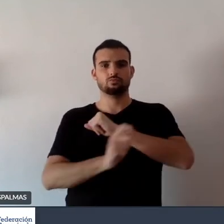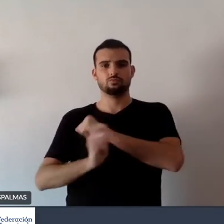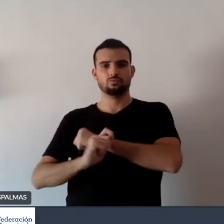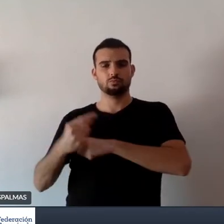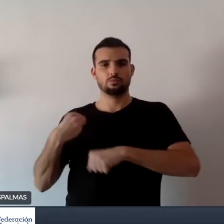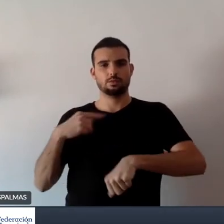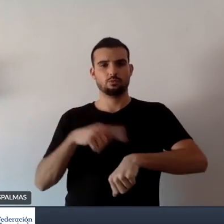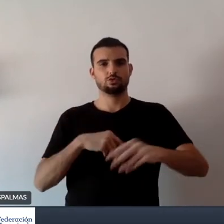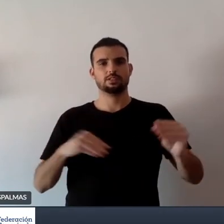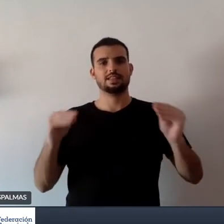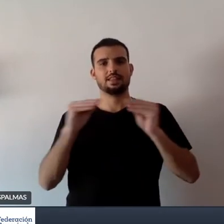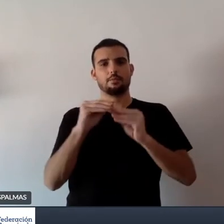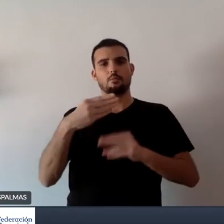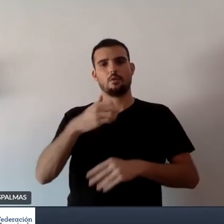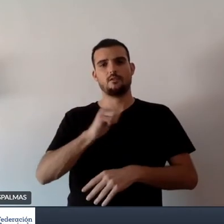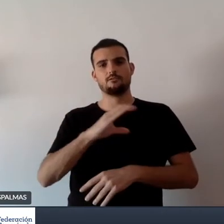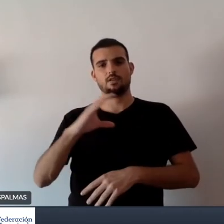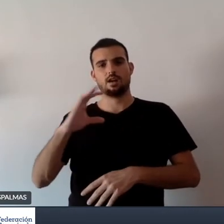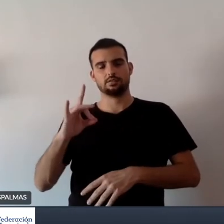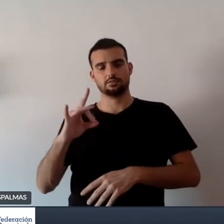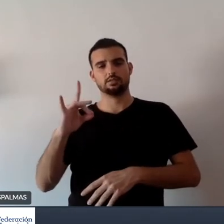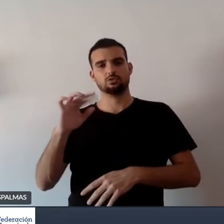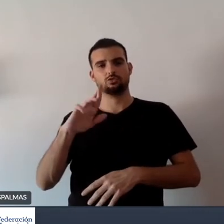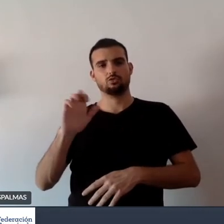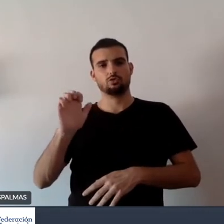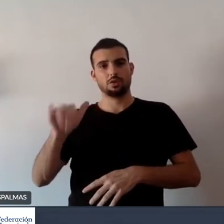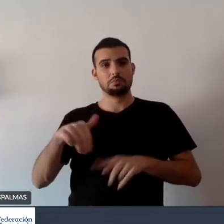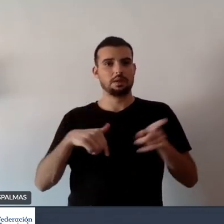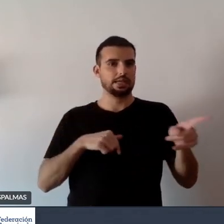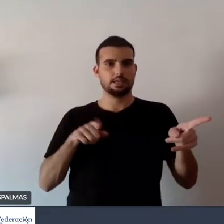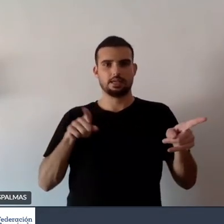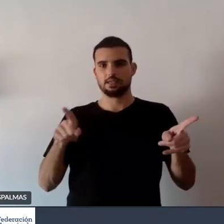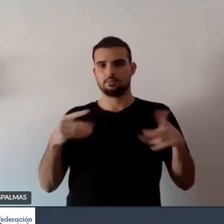Back screen en aquel lado y back screen en este lado.